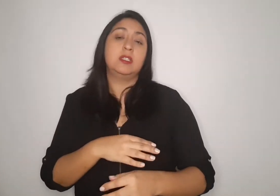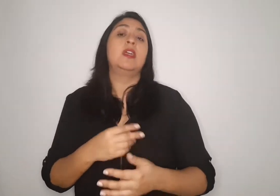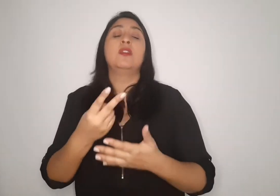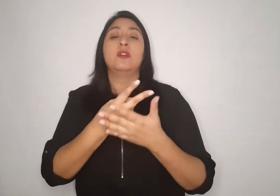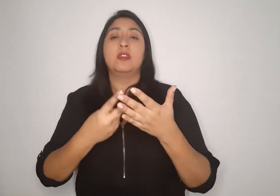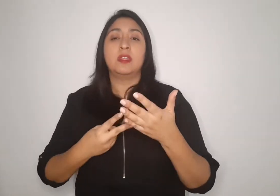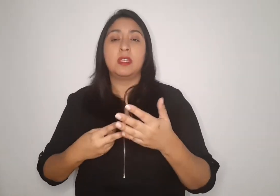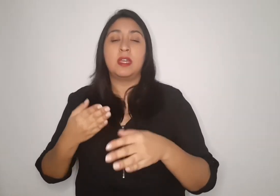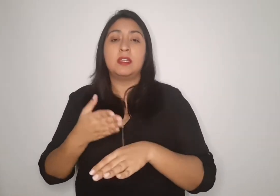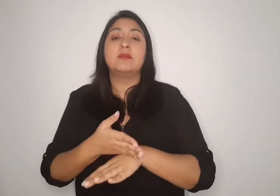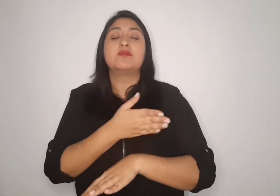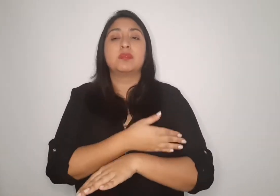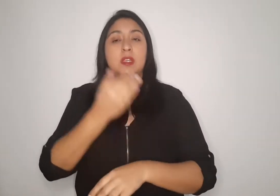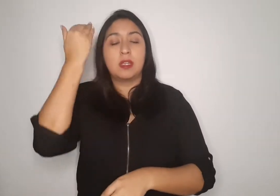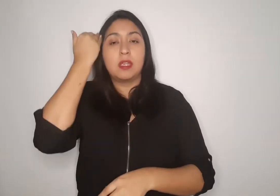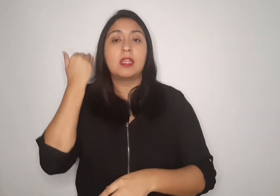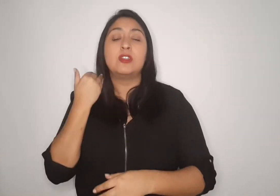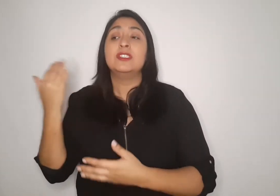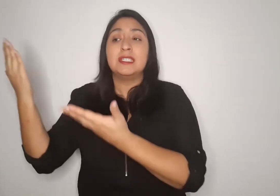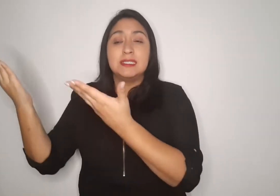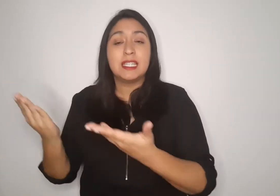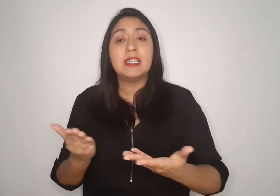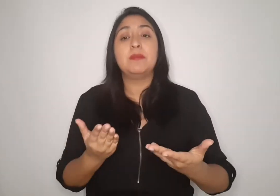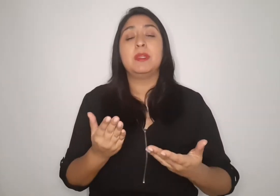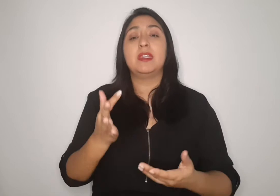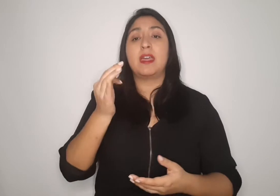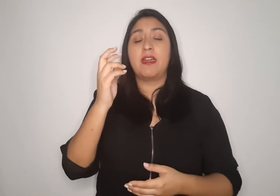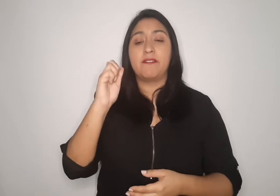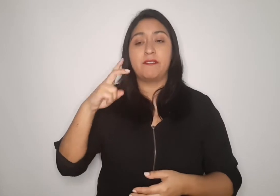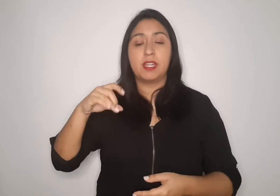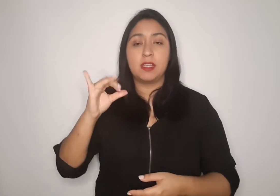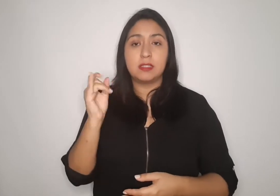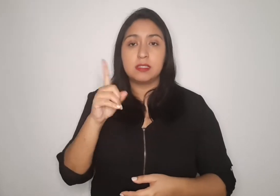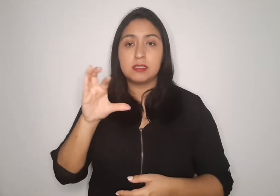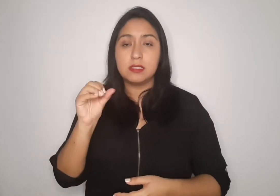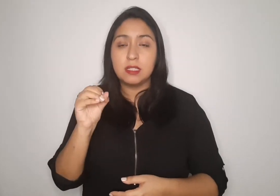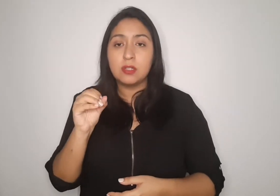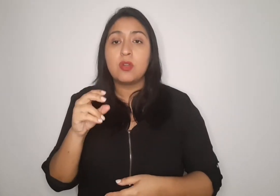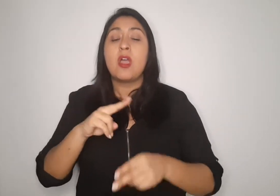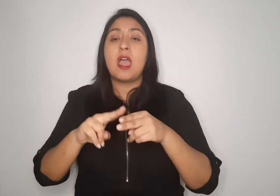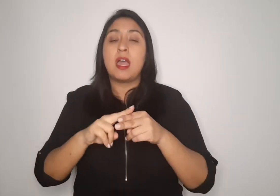se invita a Francisco Huichaqueo a montar la nueva exhibición sobre la cultura mapuche.